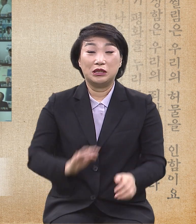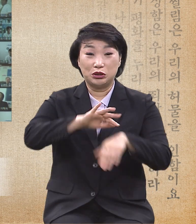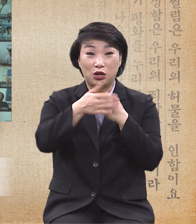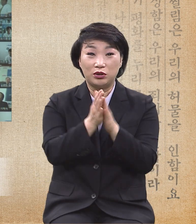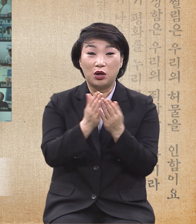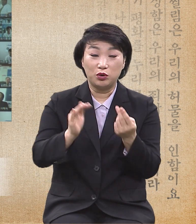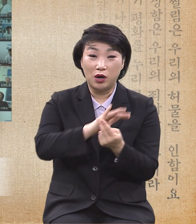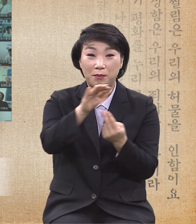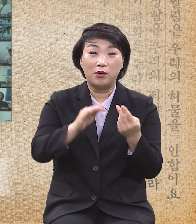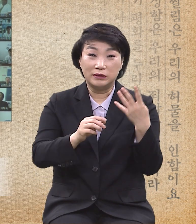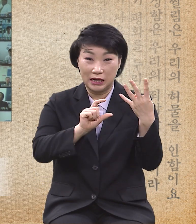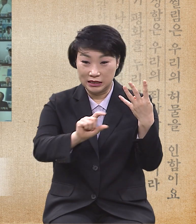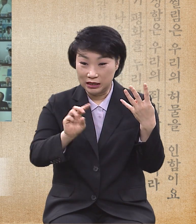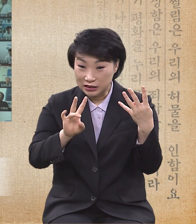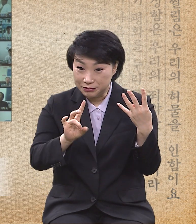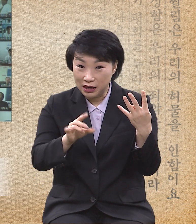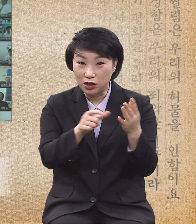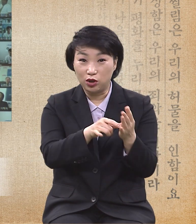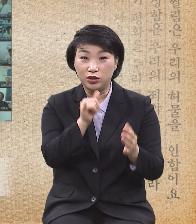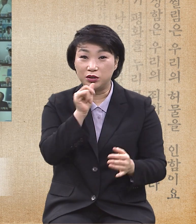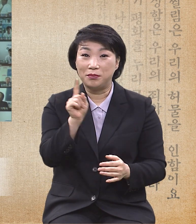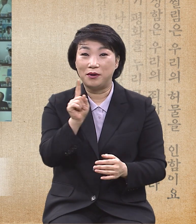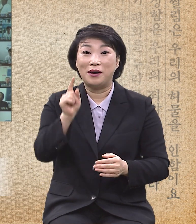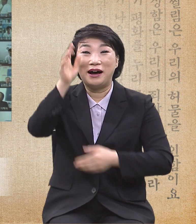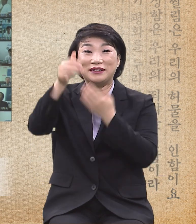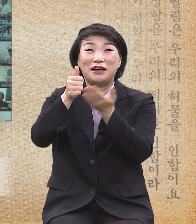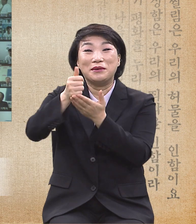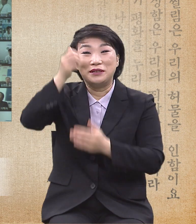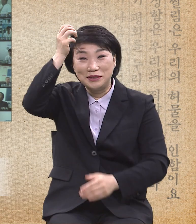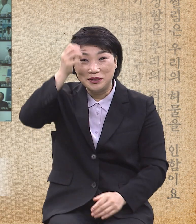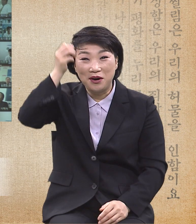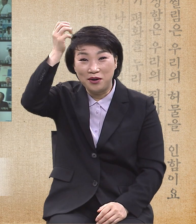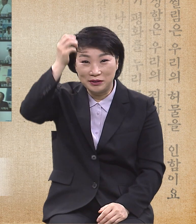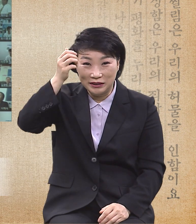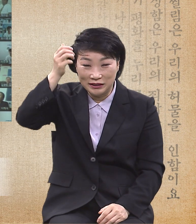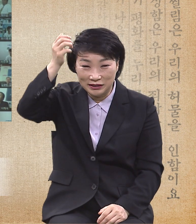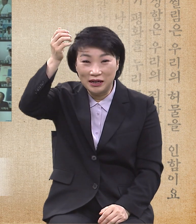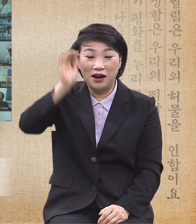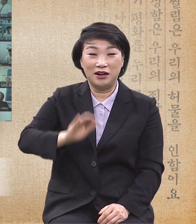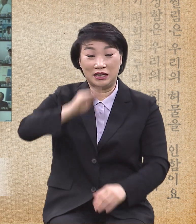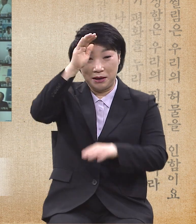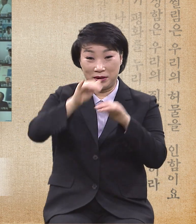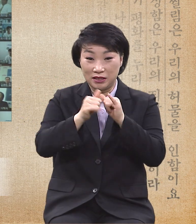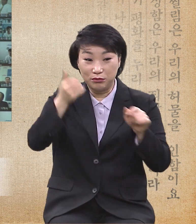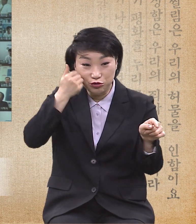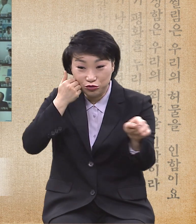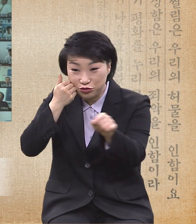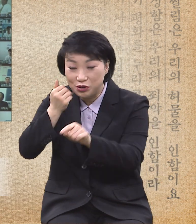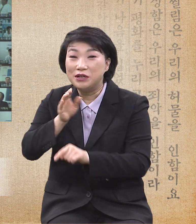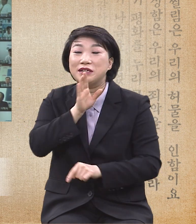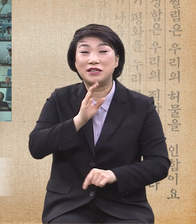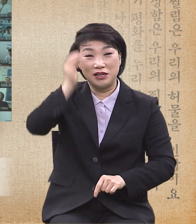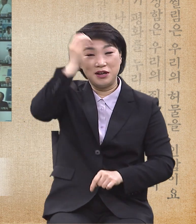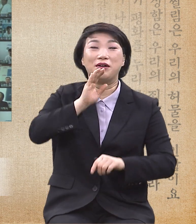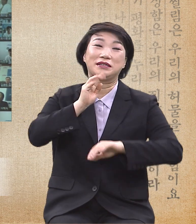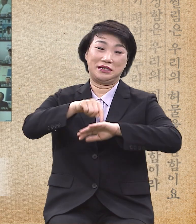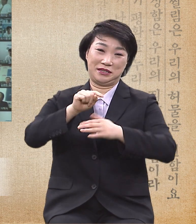요한복음 4장 24절에 하나님은 영이시니 예배하는 자가